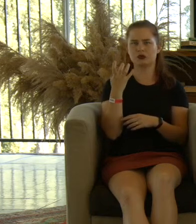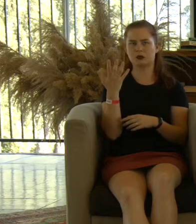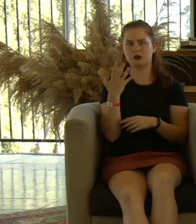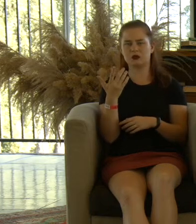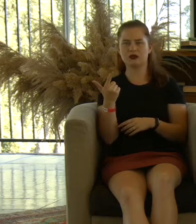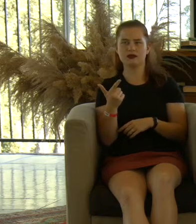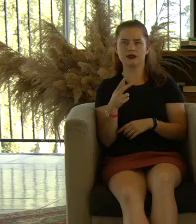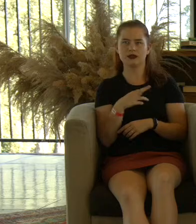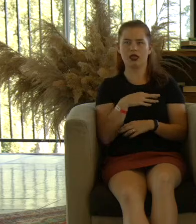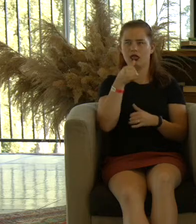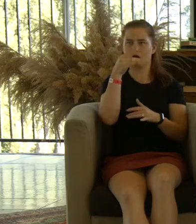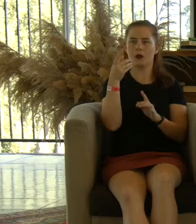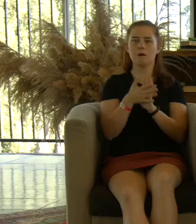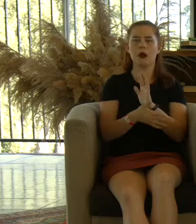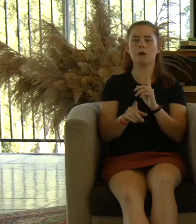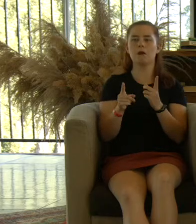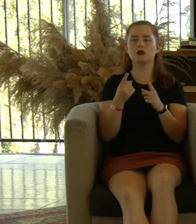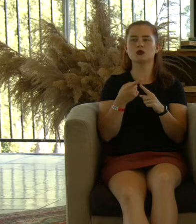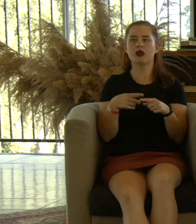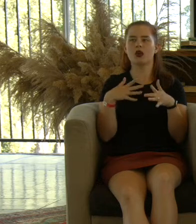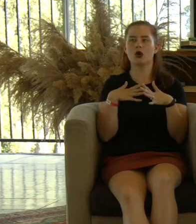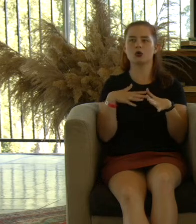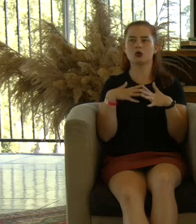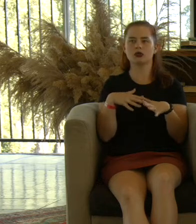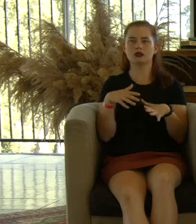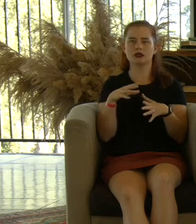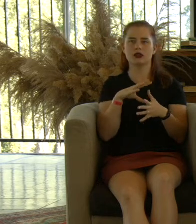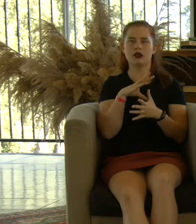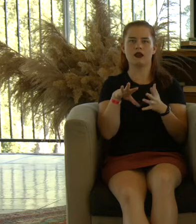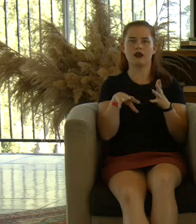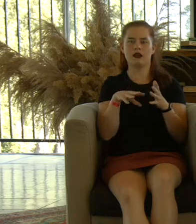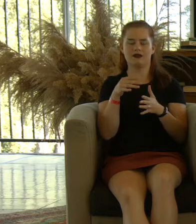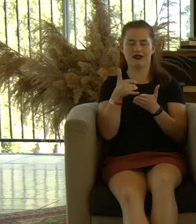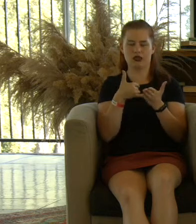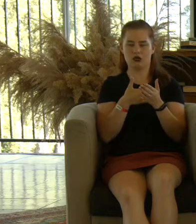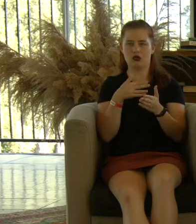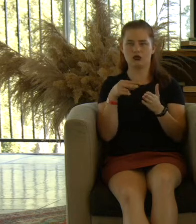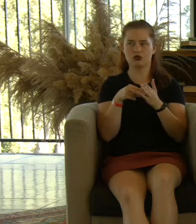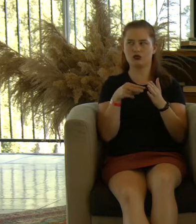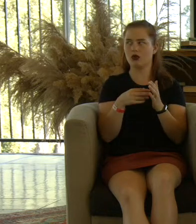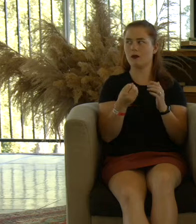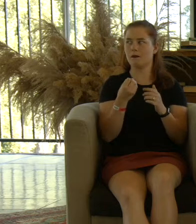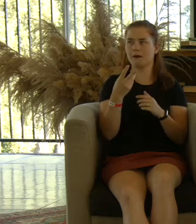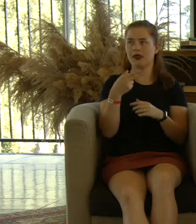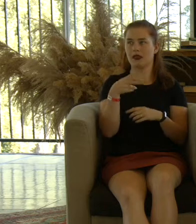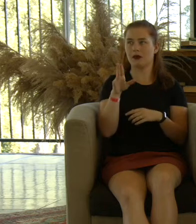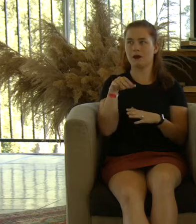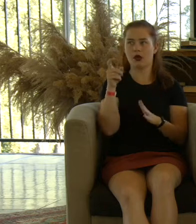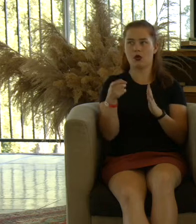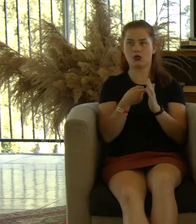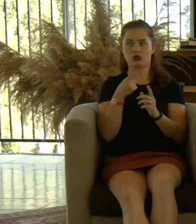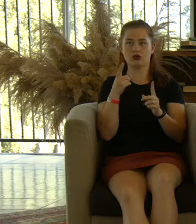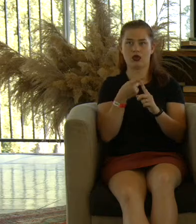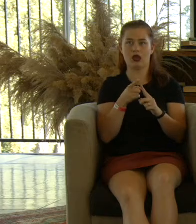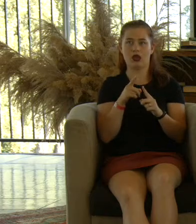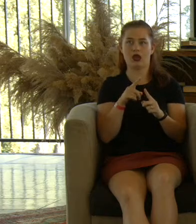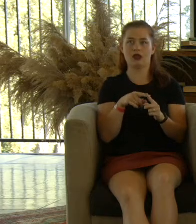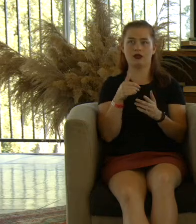И я вообще не мог понять, почему это грузинское вино стоит 15 евро. Потом я узнал, что это вино, это же вино в